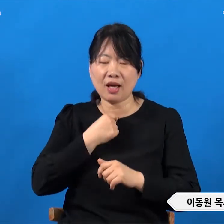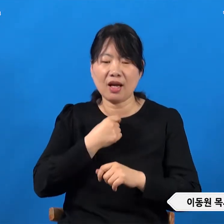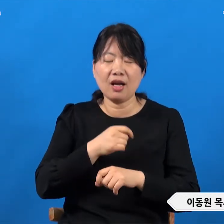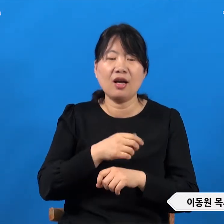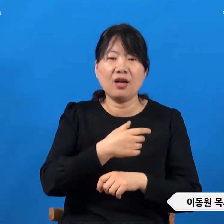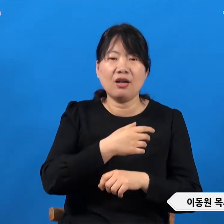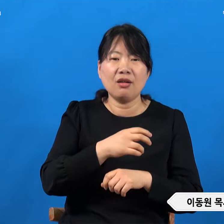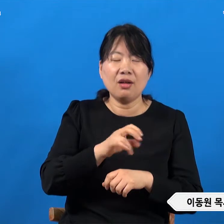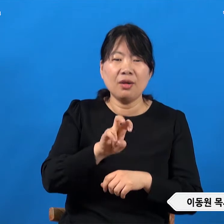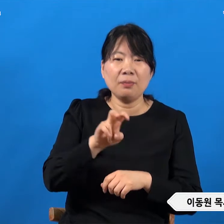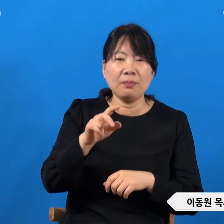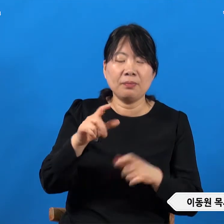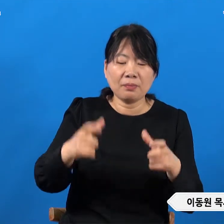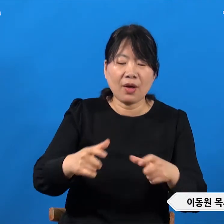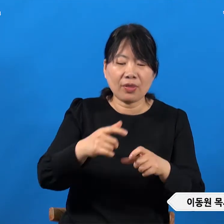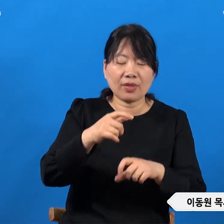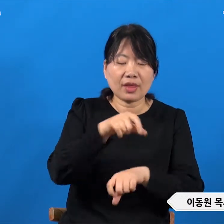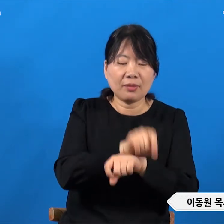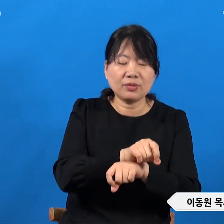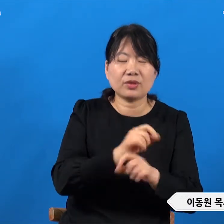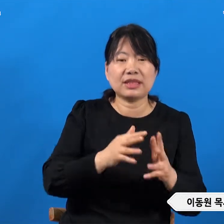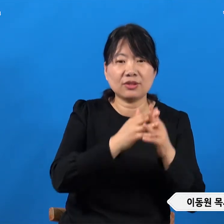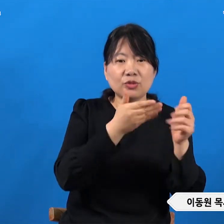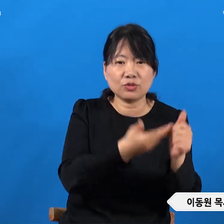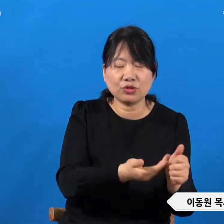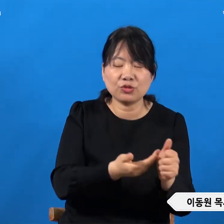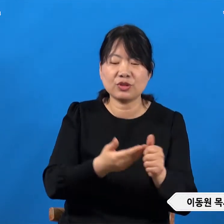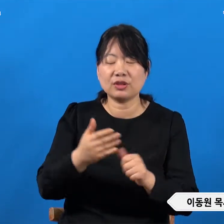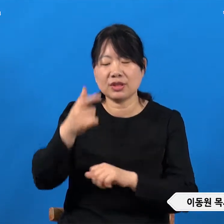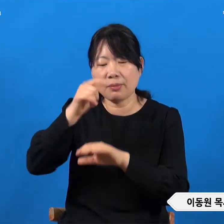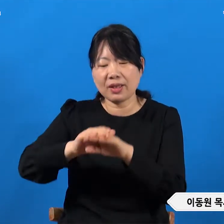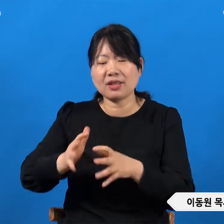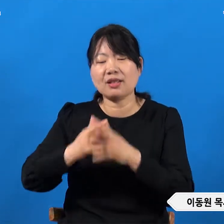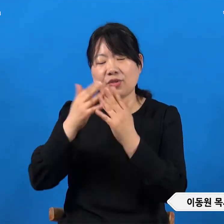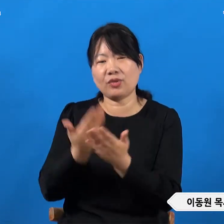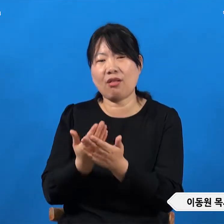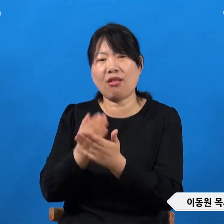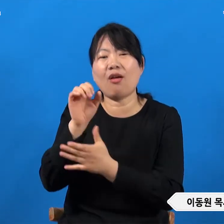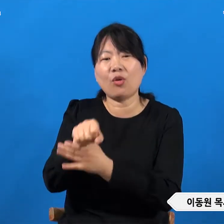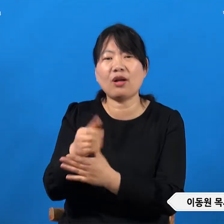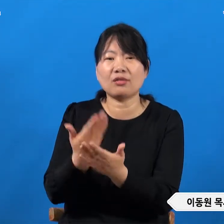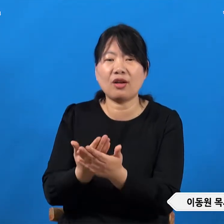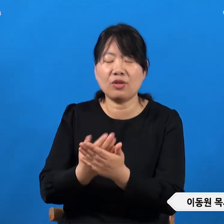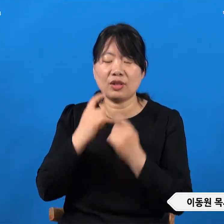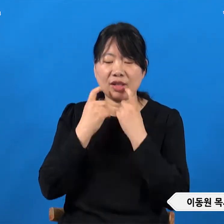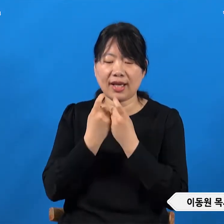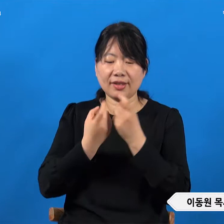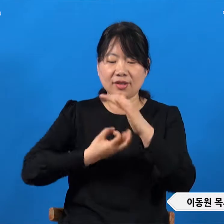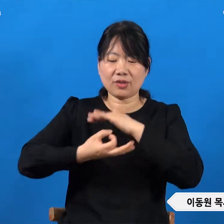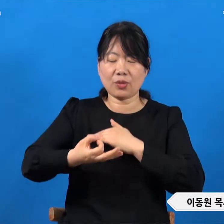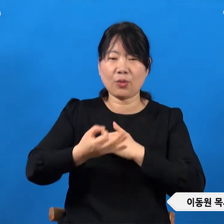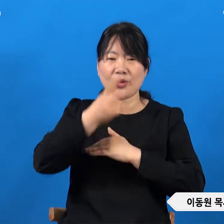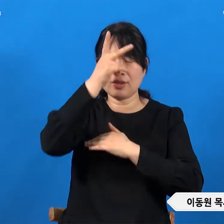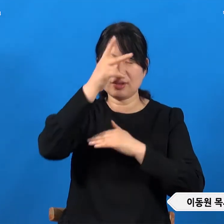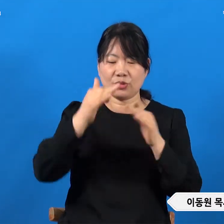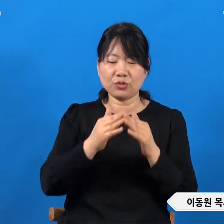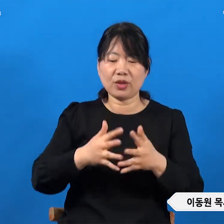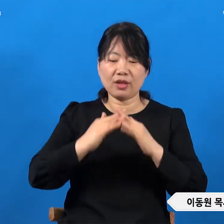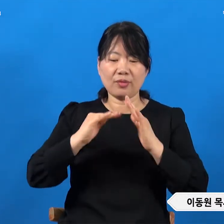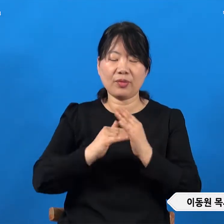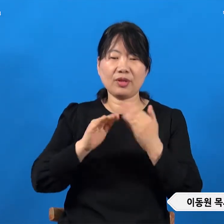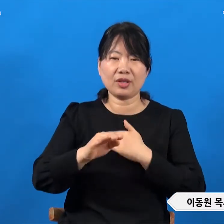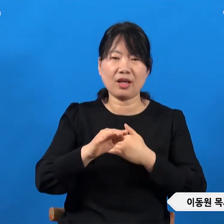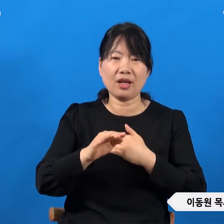지어줄 테니까 예배당을 짓게 해달라고. 그래서 허락을 받습니다. 그래서 자기 가산을 털어 경찰 주재소를